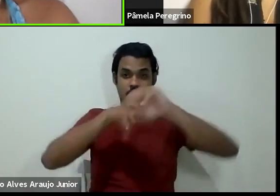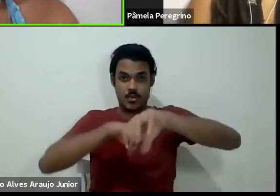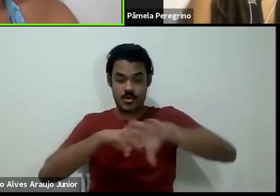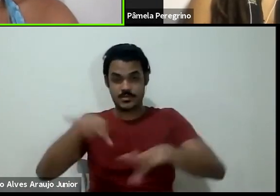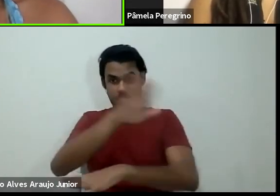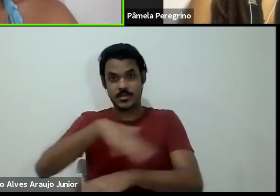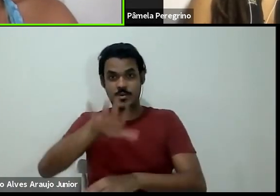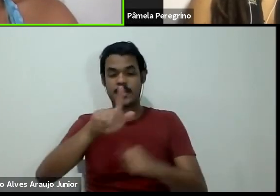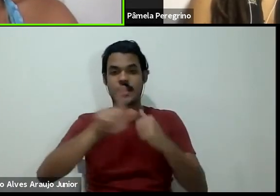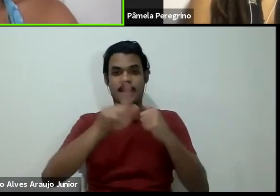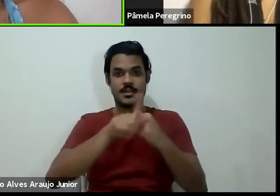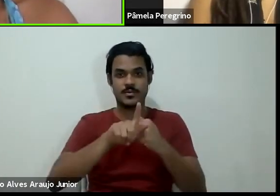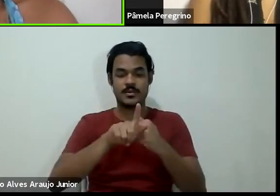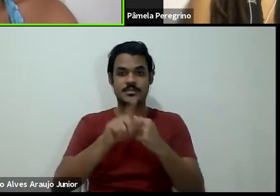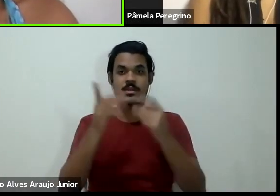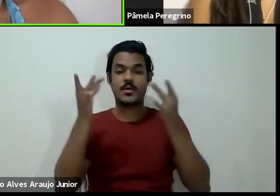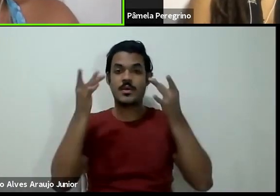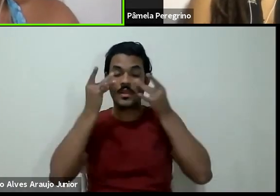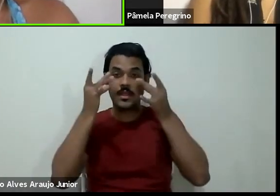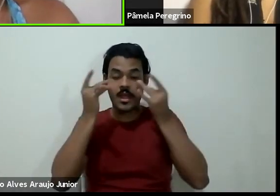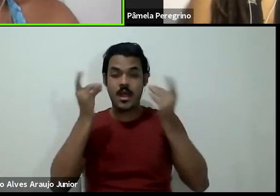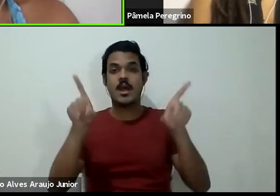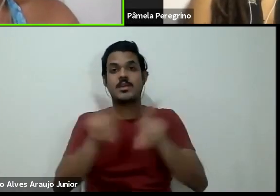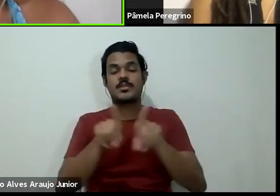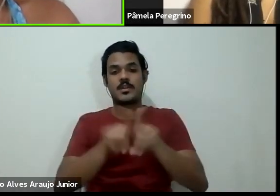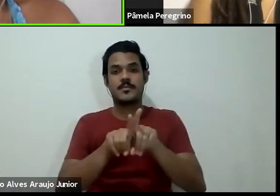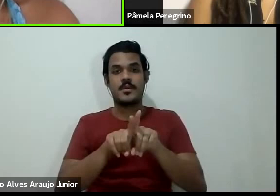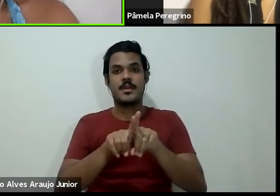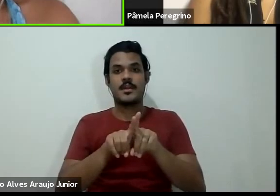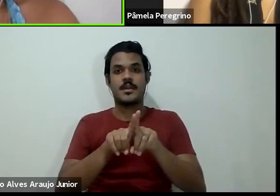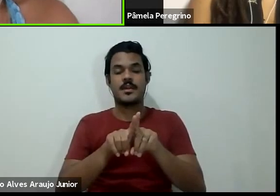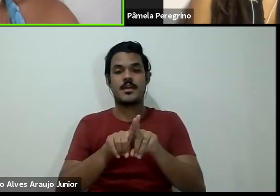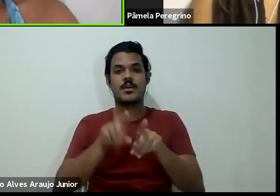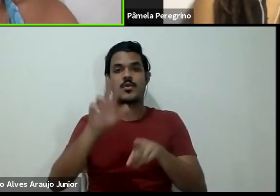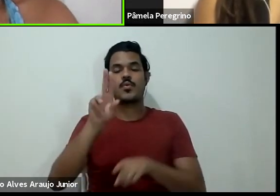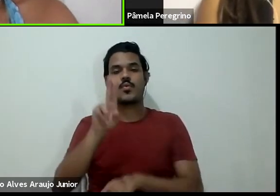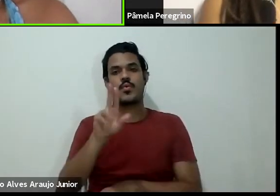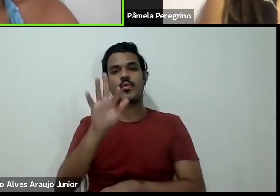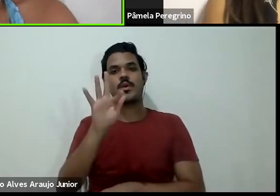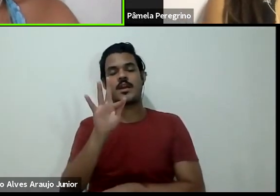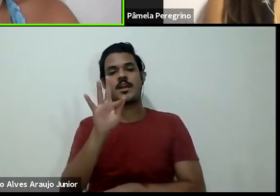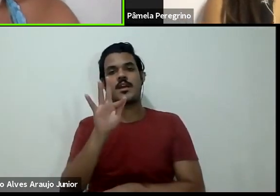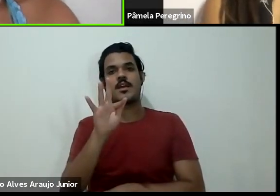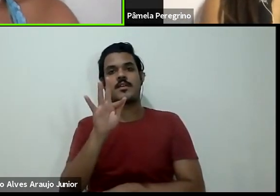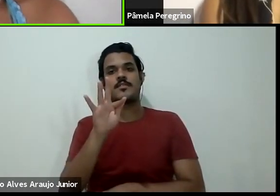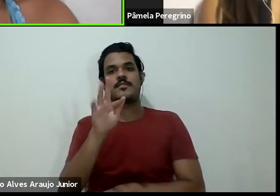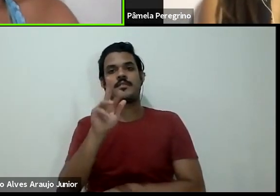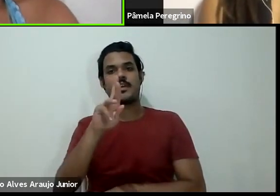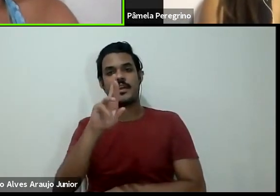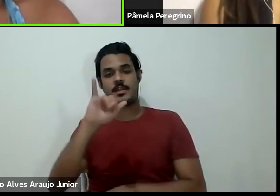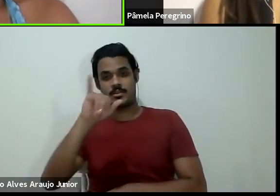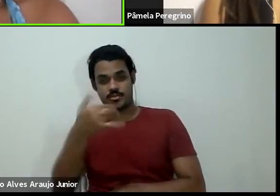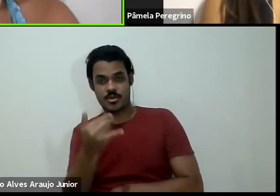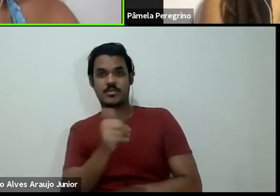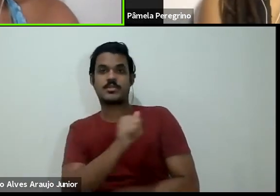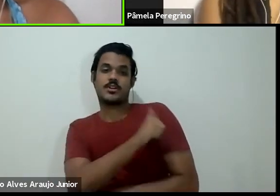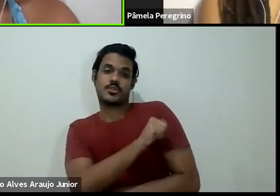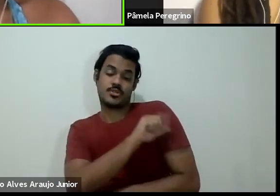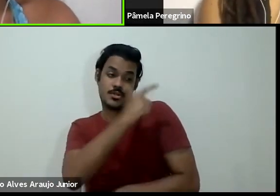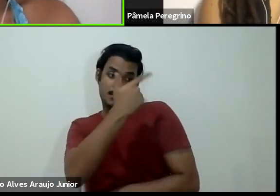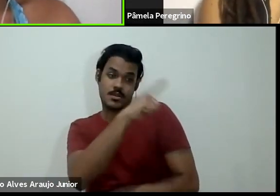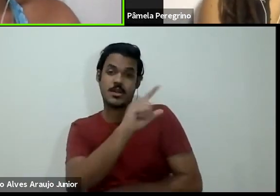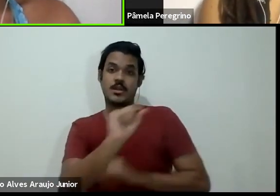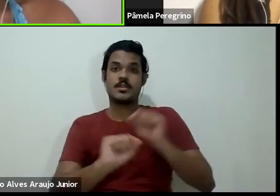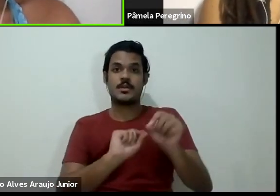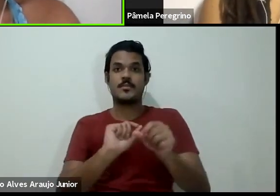Cênicas com habilitação em Cenografia pela Universidade Federal do Estado do Rio de Janeiro, com intercâmbio na Escola Superior